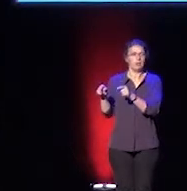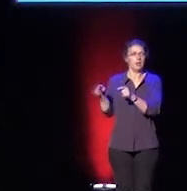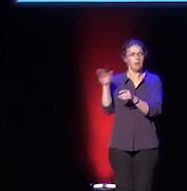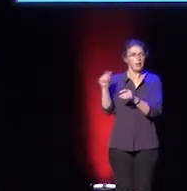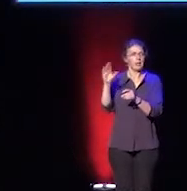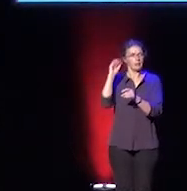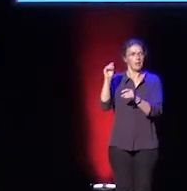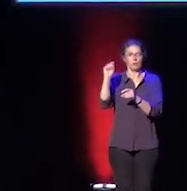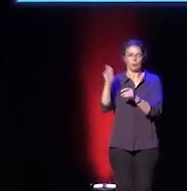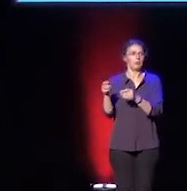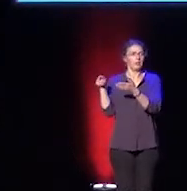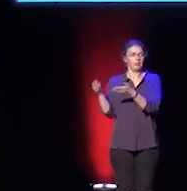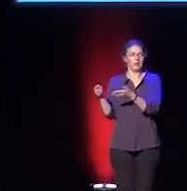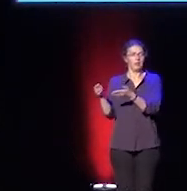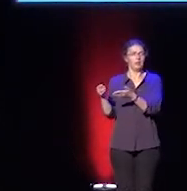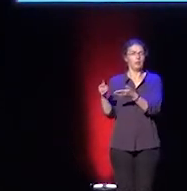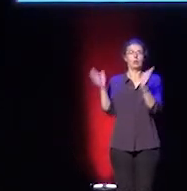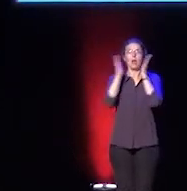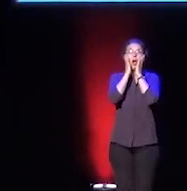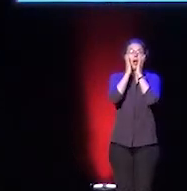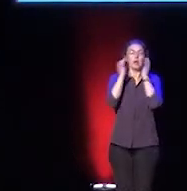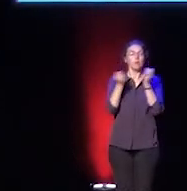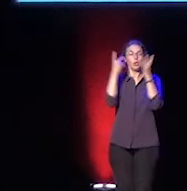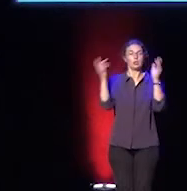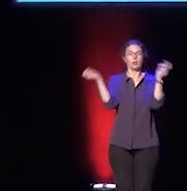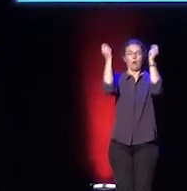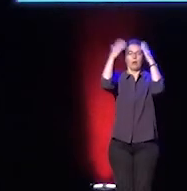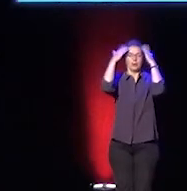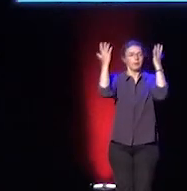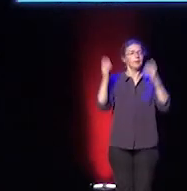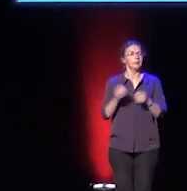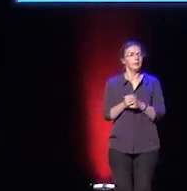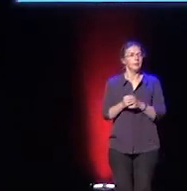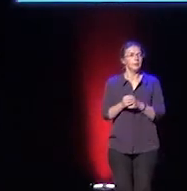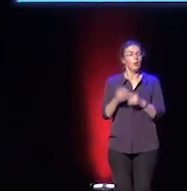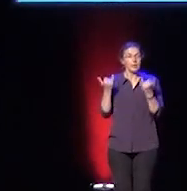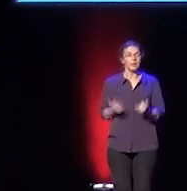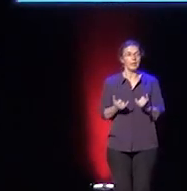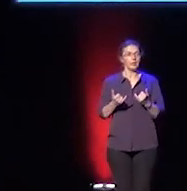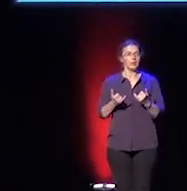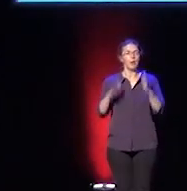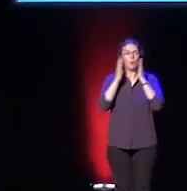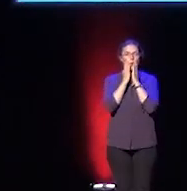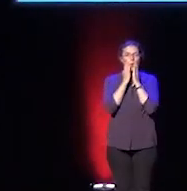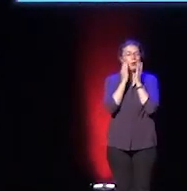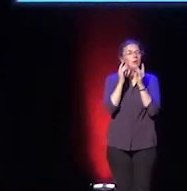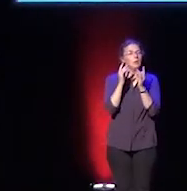auszuwerten. Erst diese Studie hat dann plötzlich diesen Hype ausgelöst. Und jetzt tut man so, ach